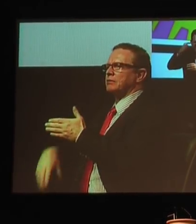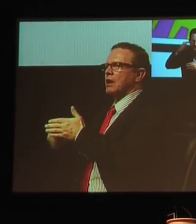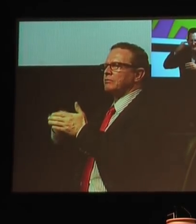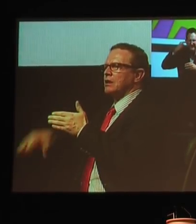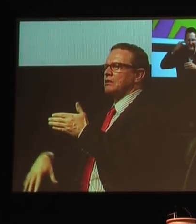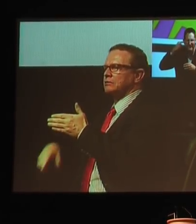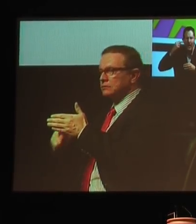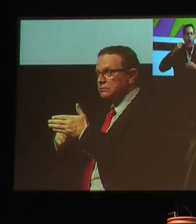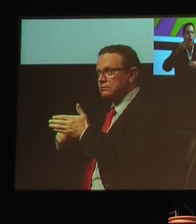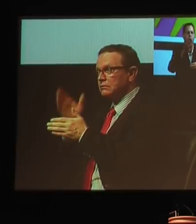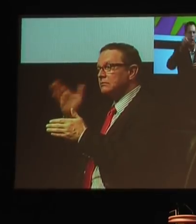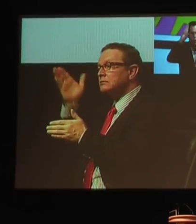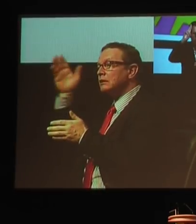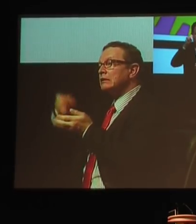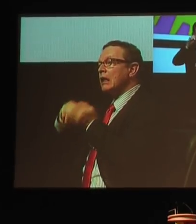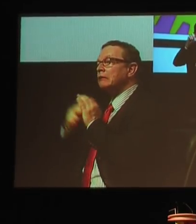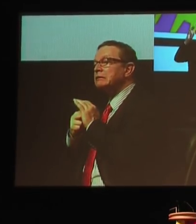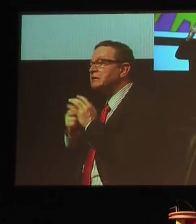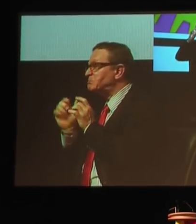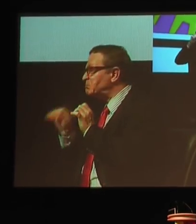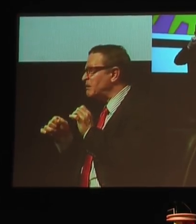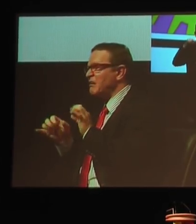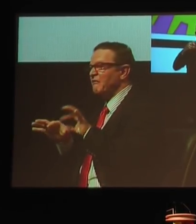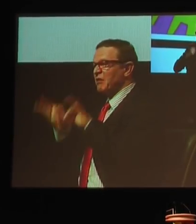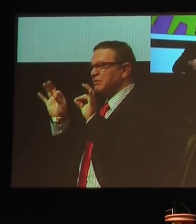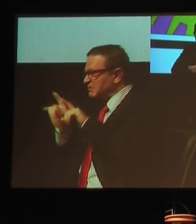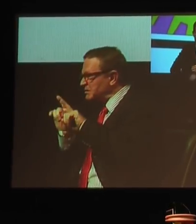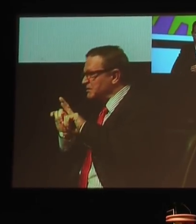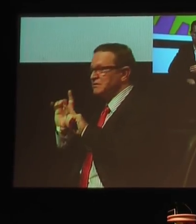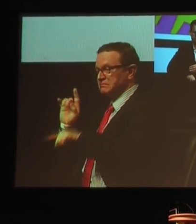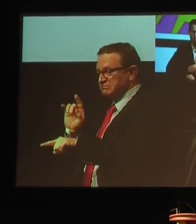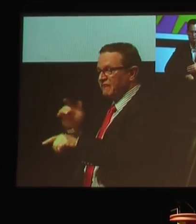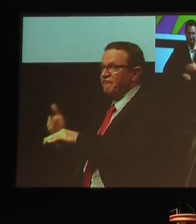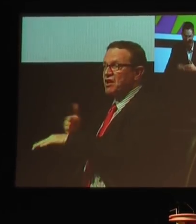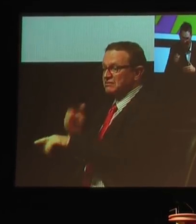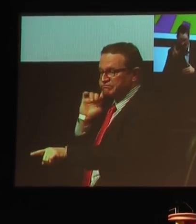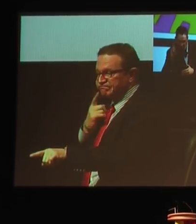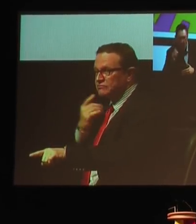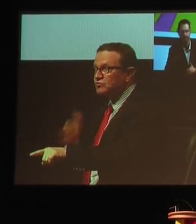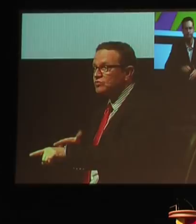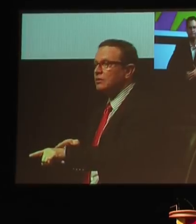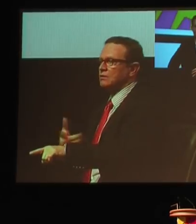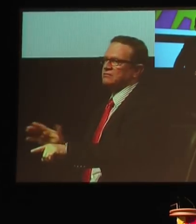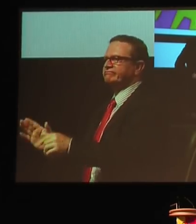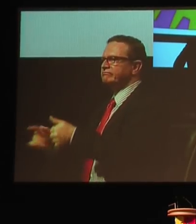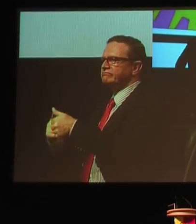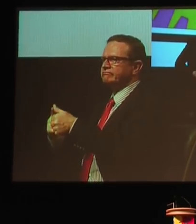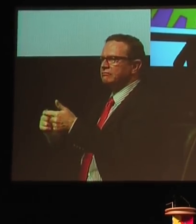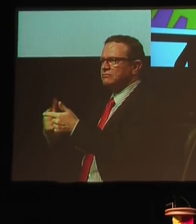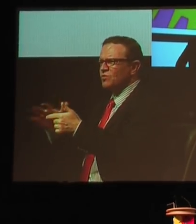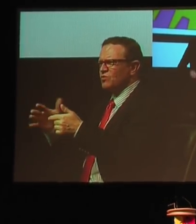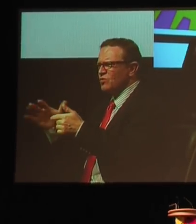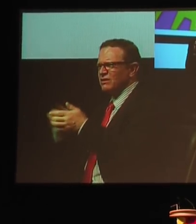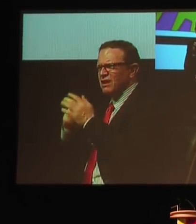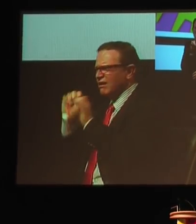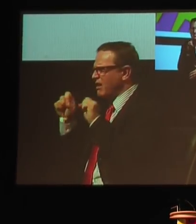dort die Menschen zu abtreiben und zu überreden, wenn es diagnostiziert wurde bereits im Mutterleif. Und wer